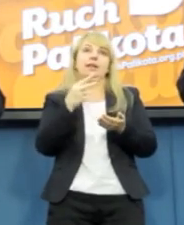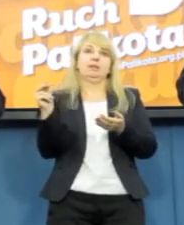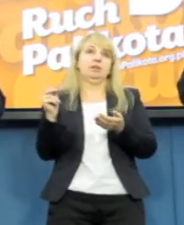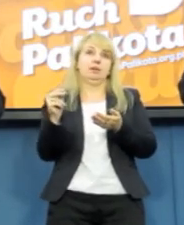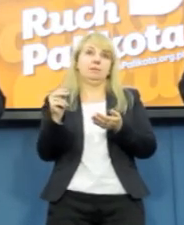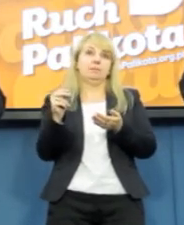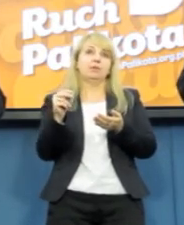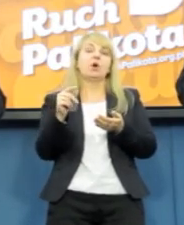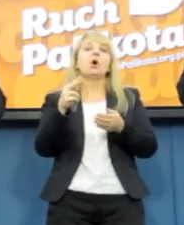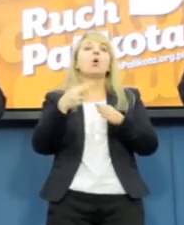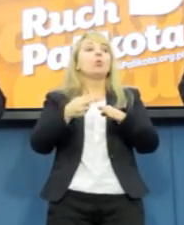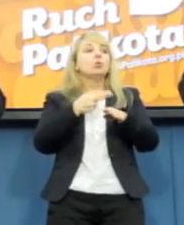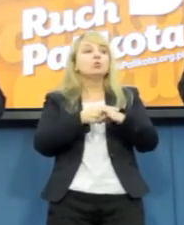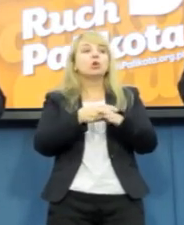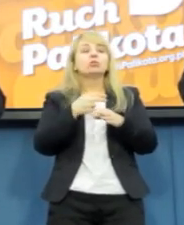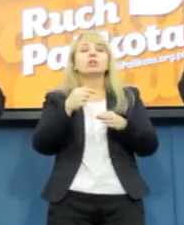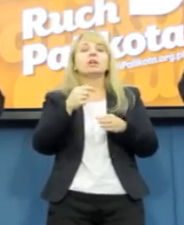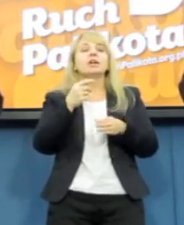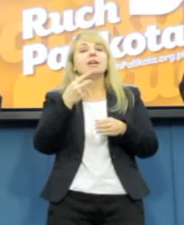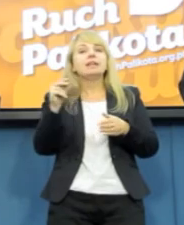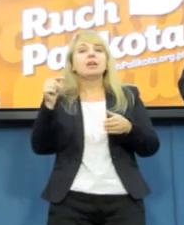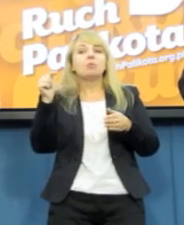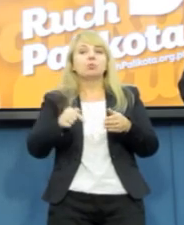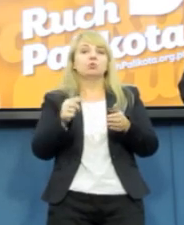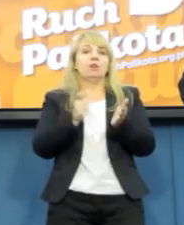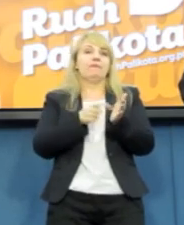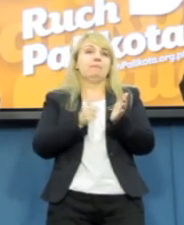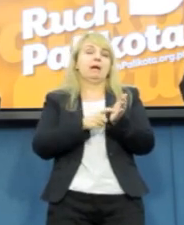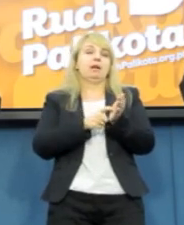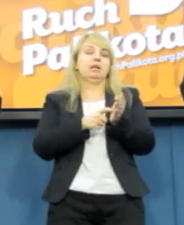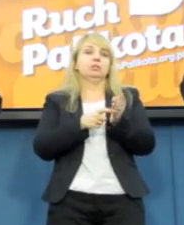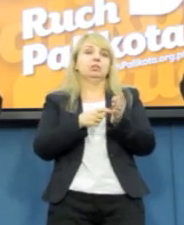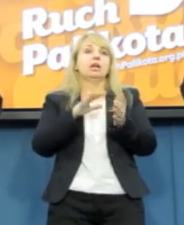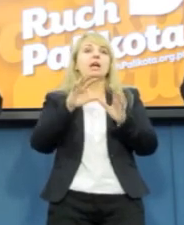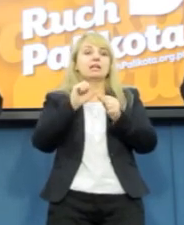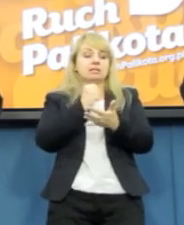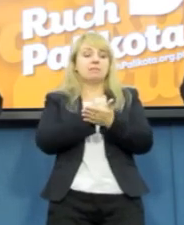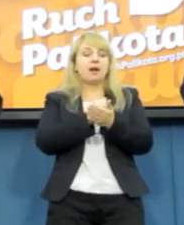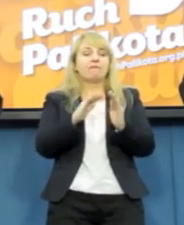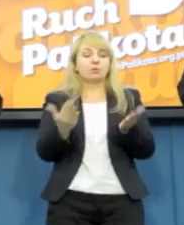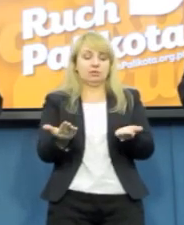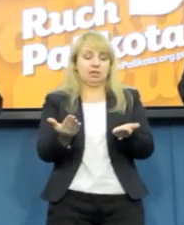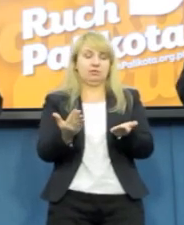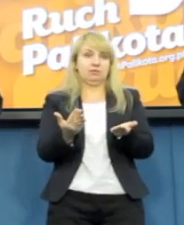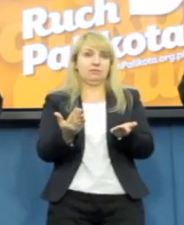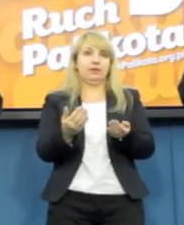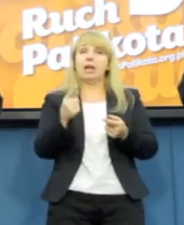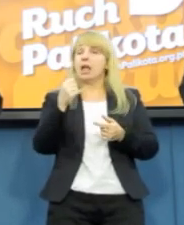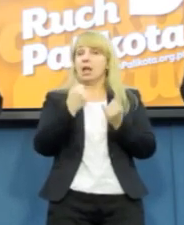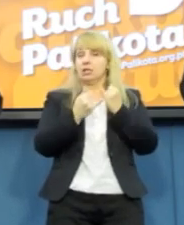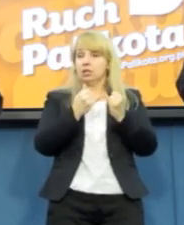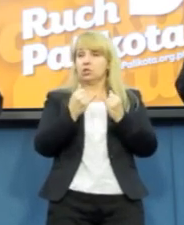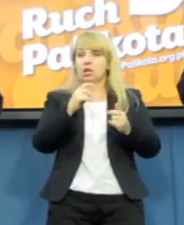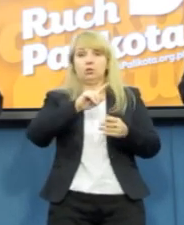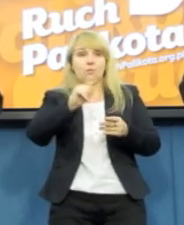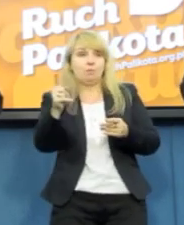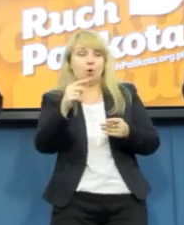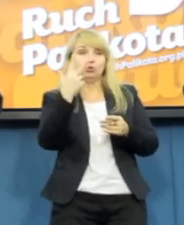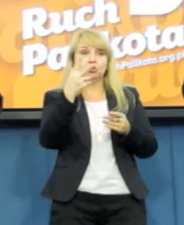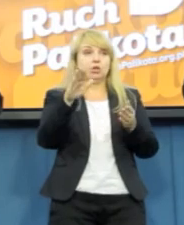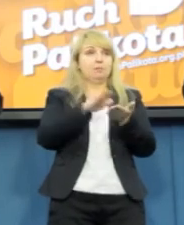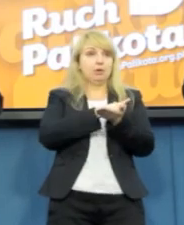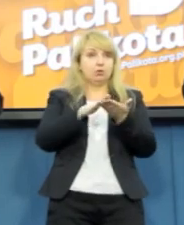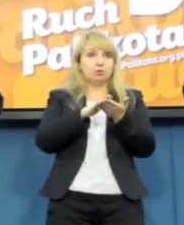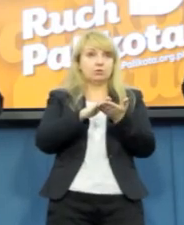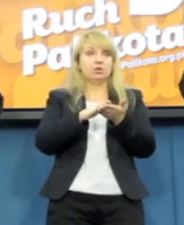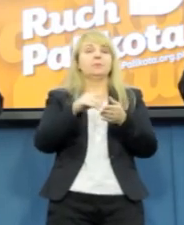żadnego sprawozdania, żadnego innego papieru. Jeśli po tych 3 miesiącach uznasz, że Twój pomysł ma sens i że Ty się sprawdzasz